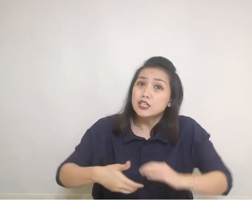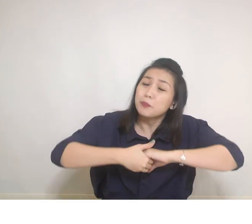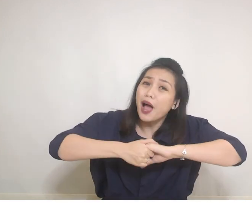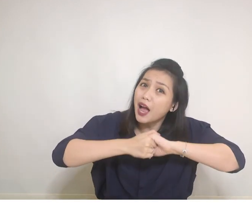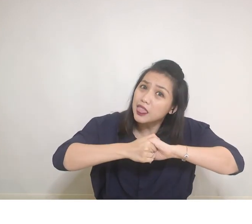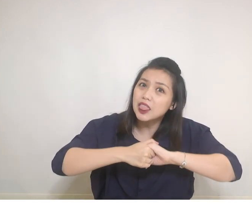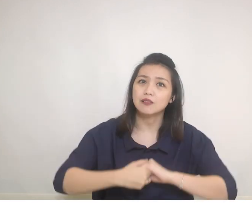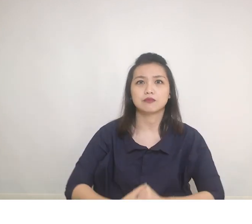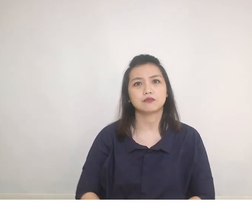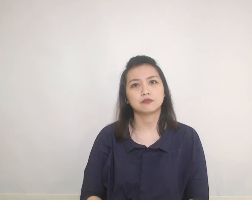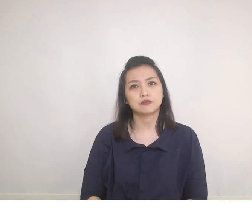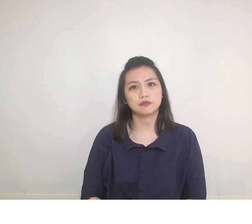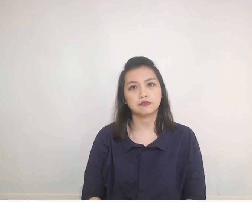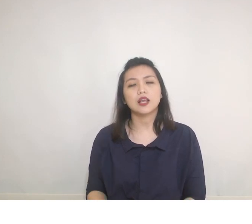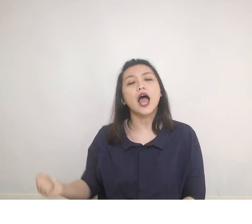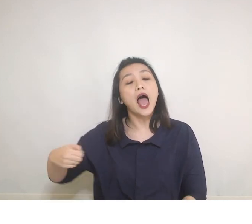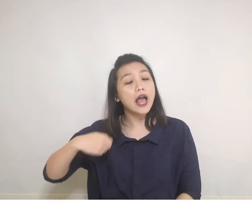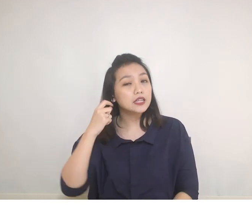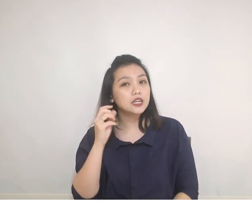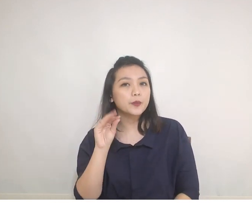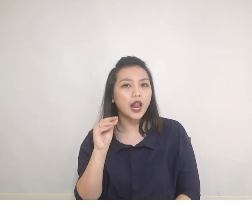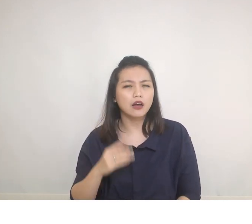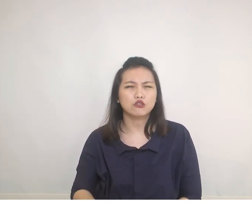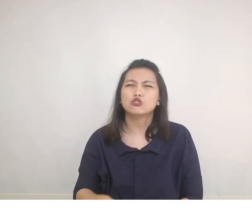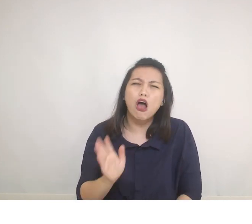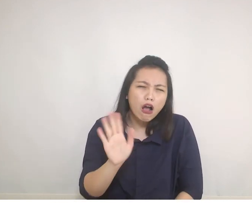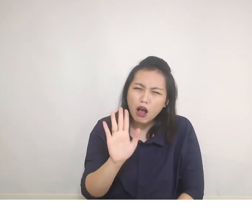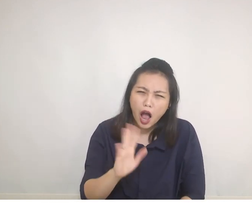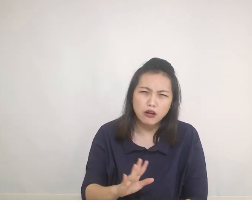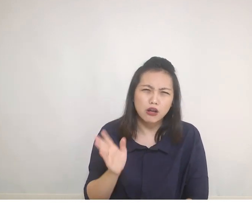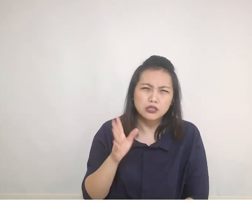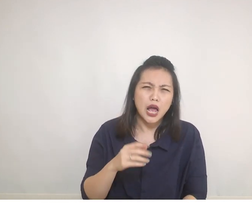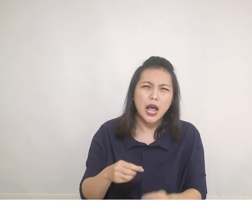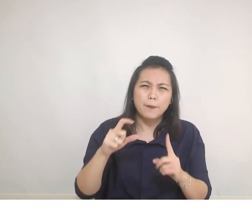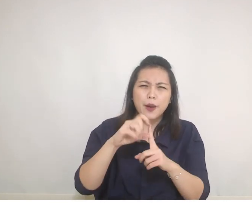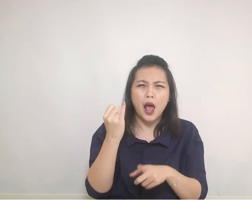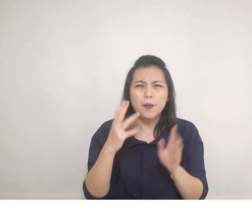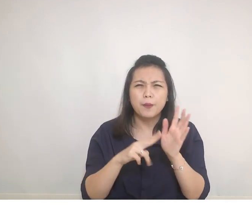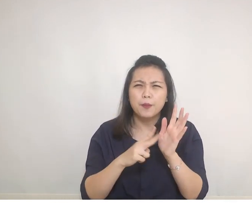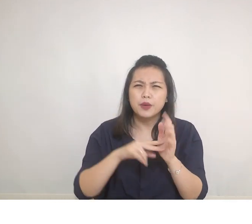sempat jangan pinjam bank seperti itu, jangan pinjam bank